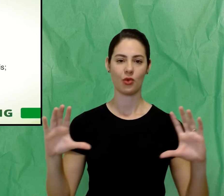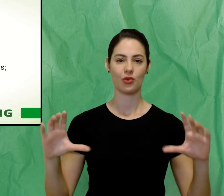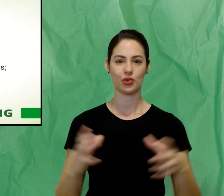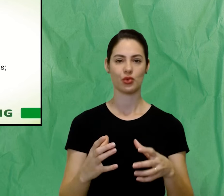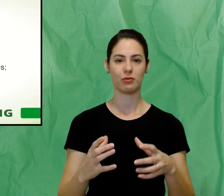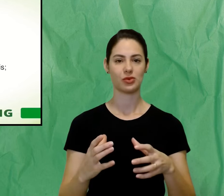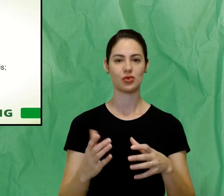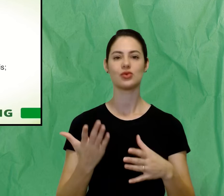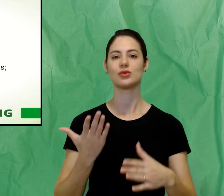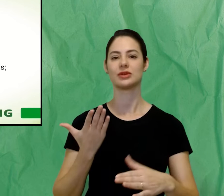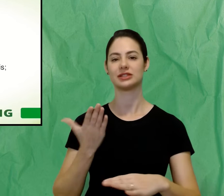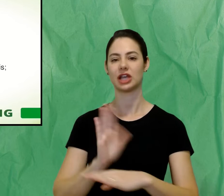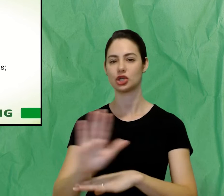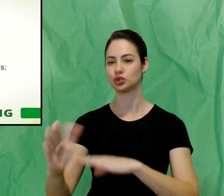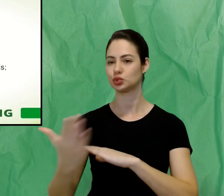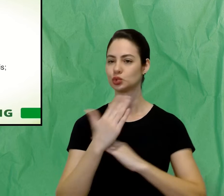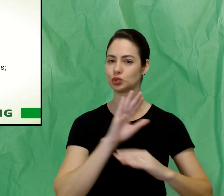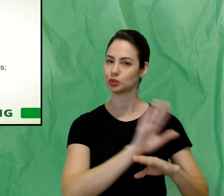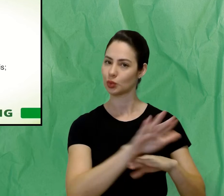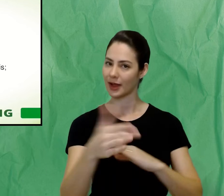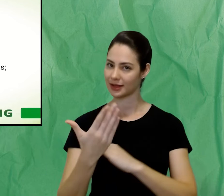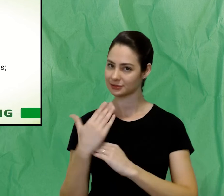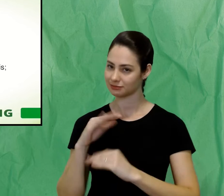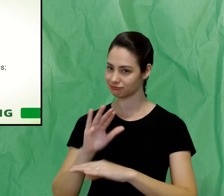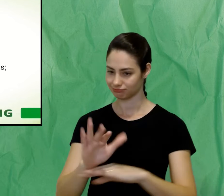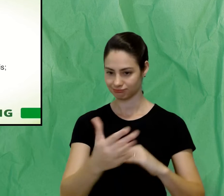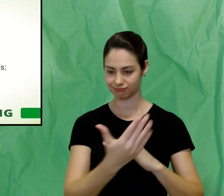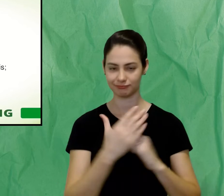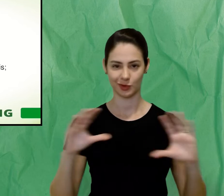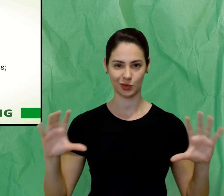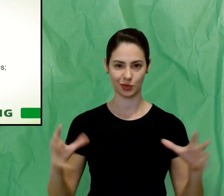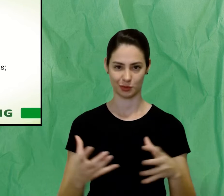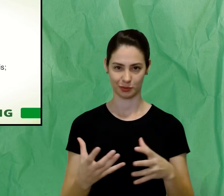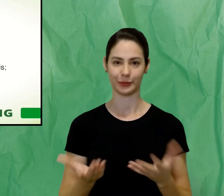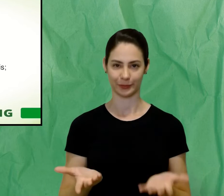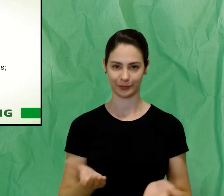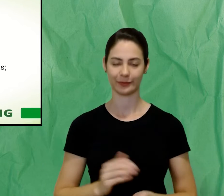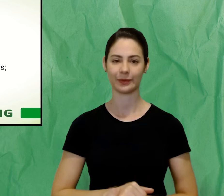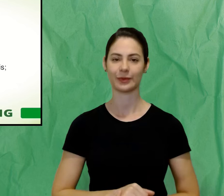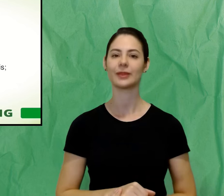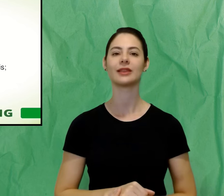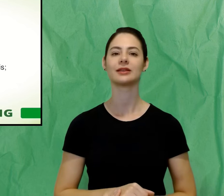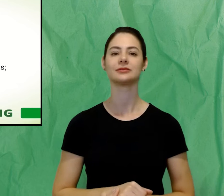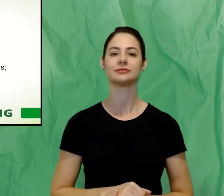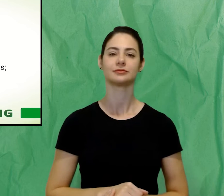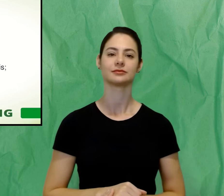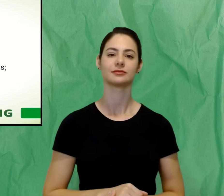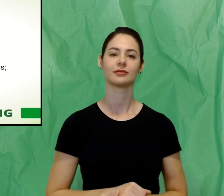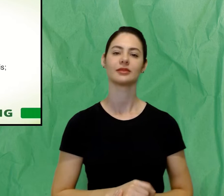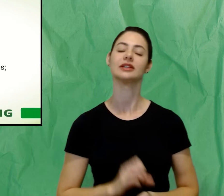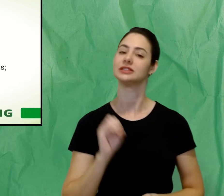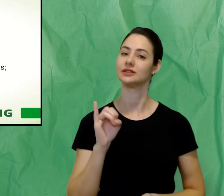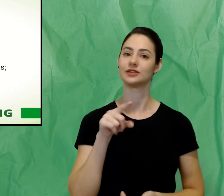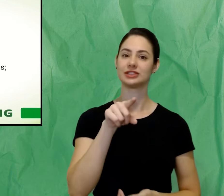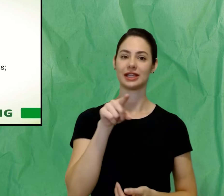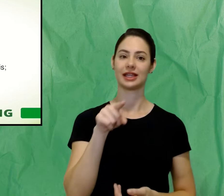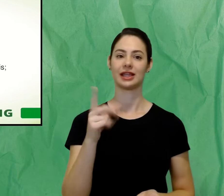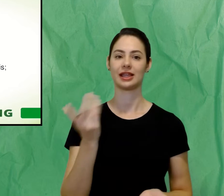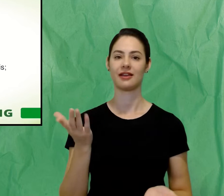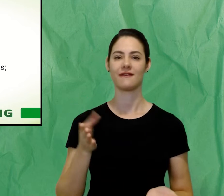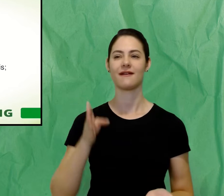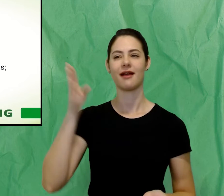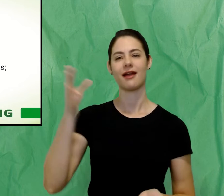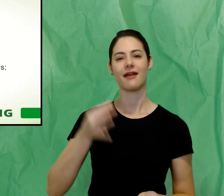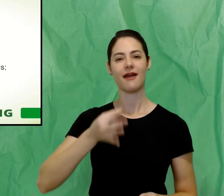rede colaborativa de ajudas mútuas, vamos dizer assim. Então, quando